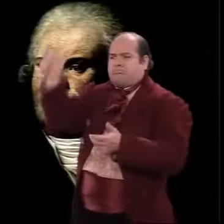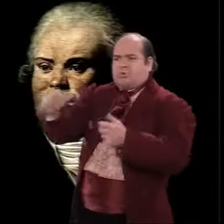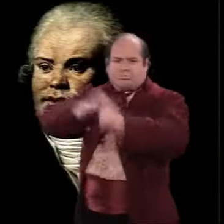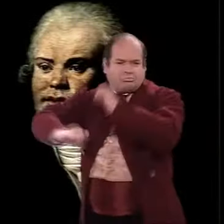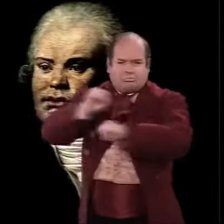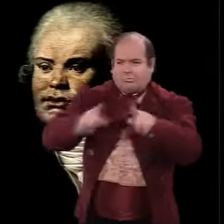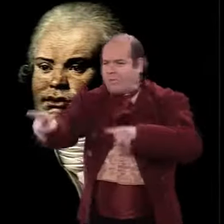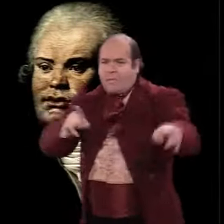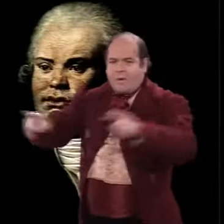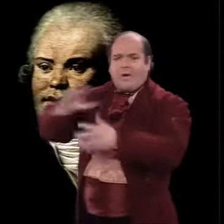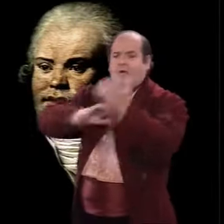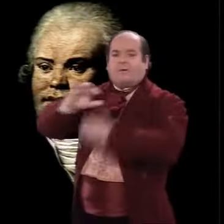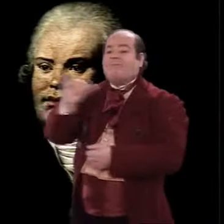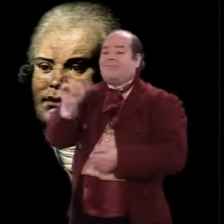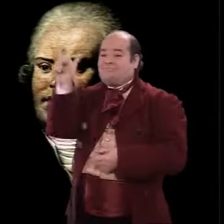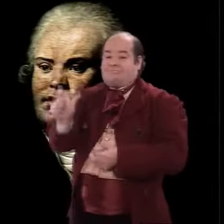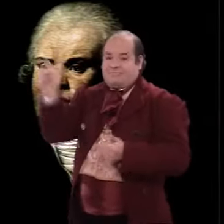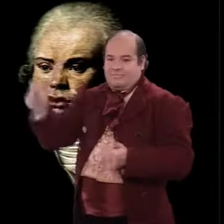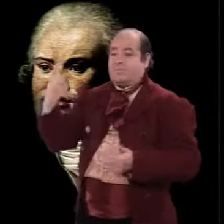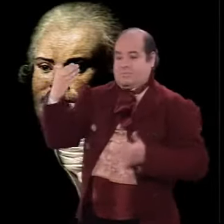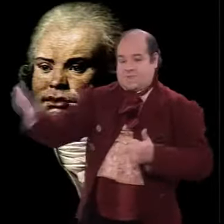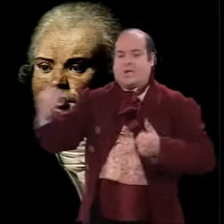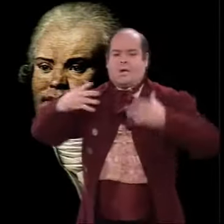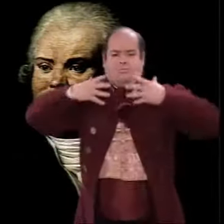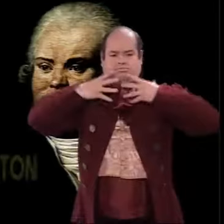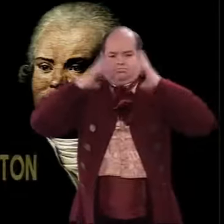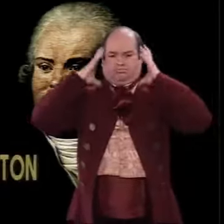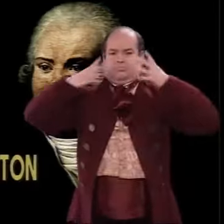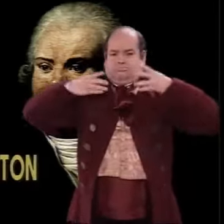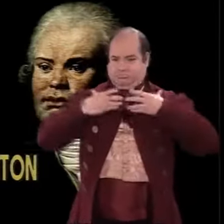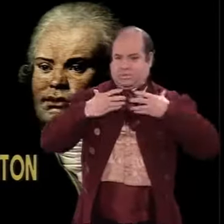Les personnages qui envahissent le premier plan de la scène politique s'appellent Danton,